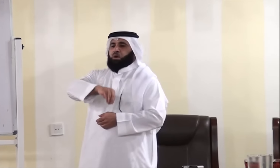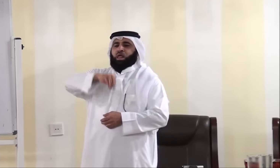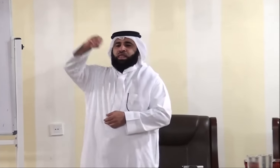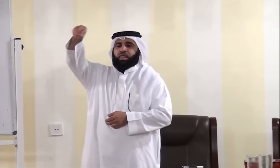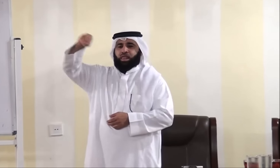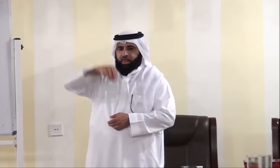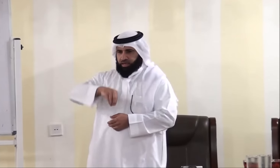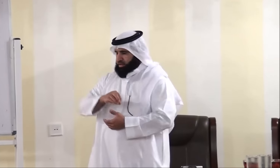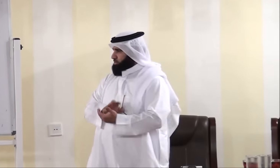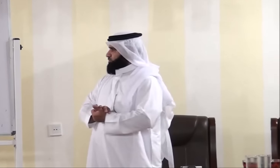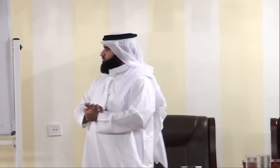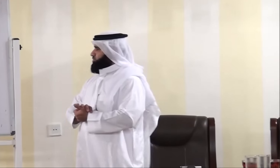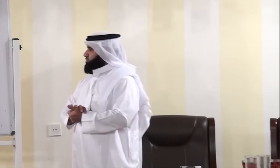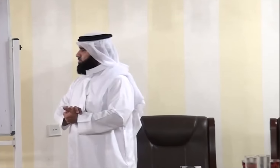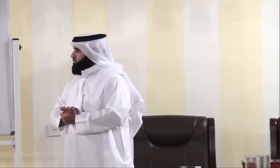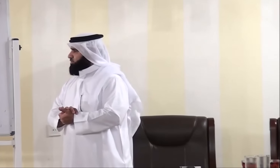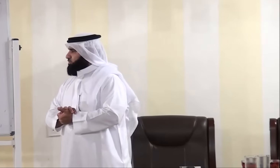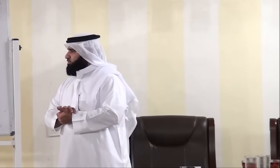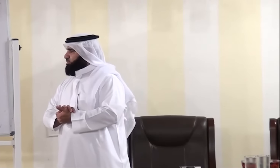أو ثابتة.